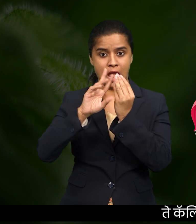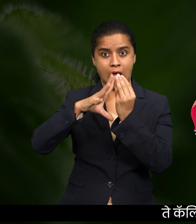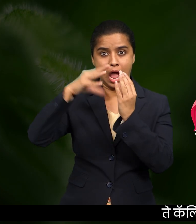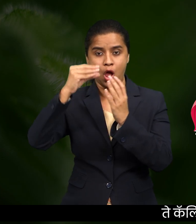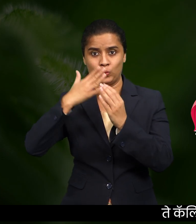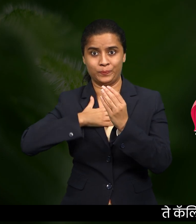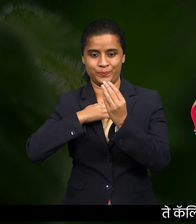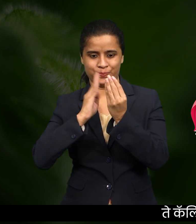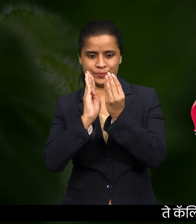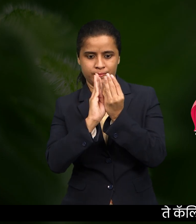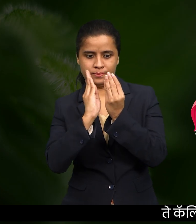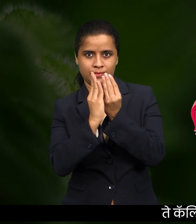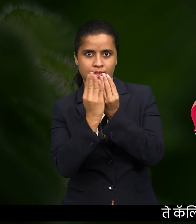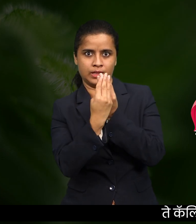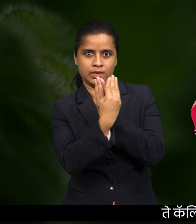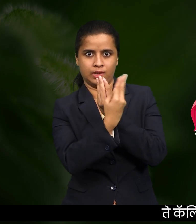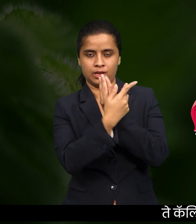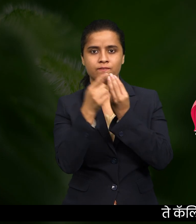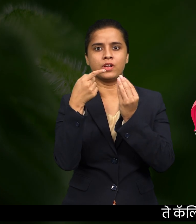ते कॅलिक्स बनवतात.